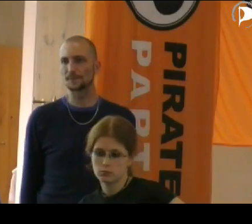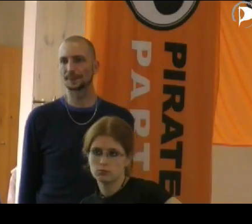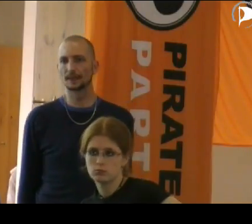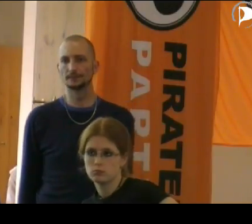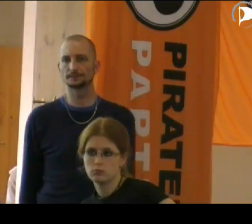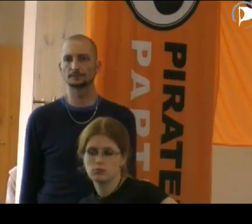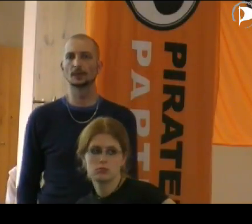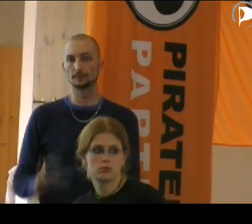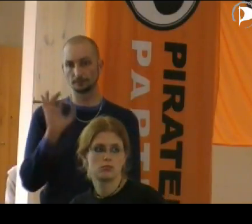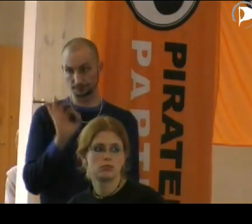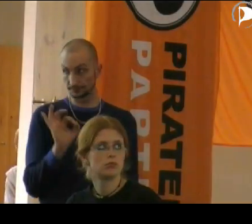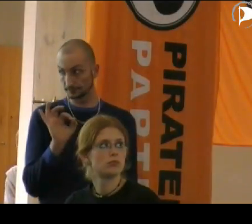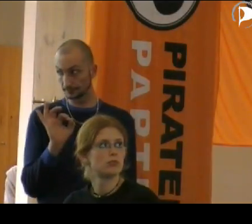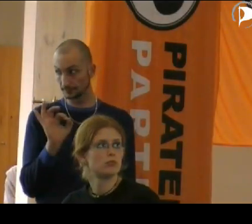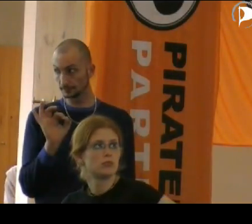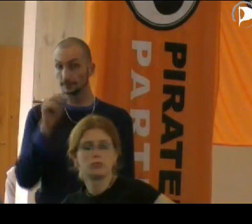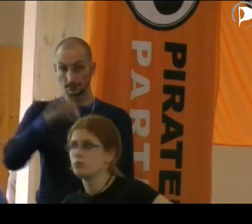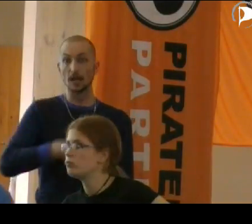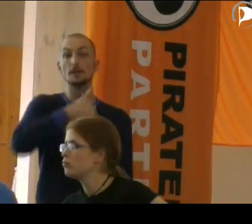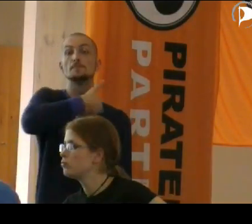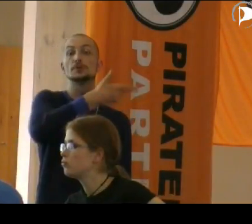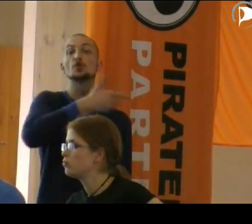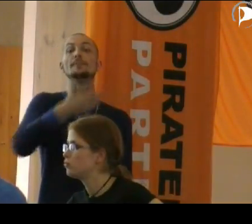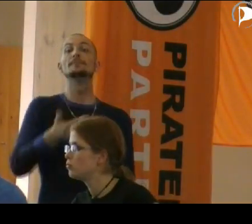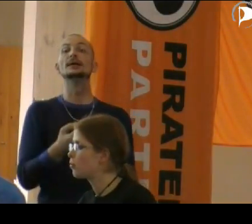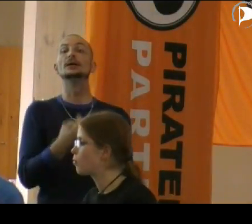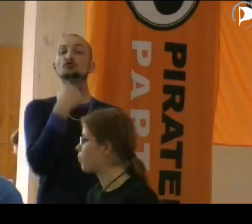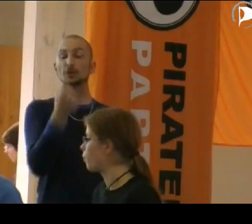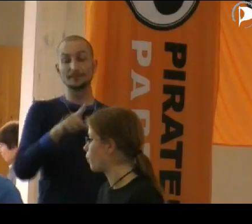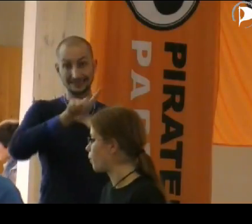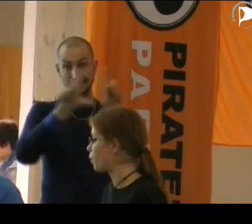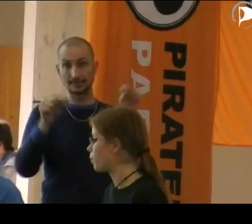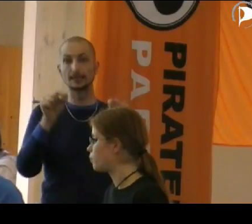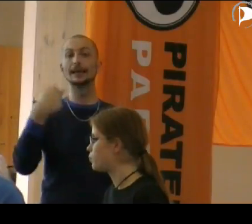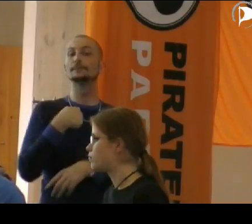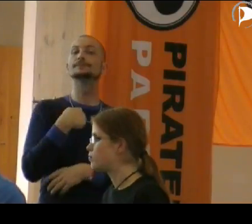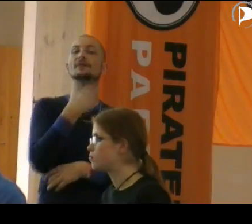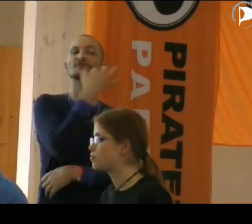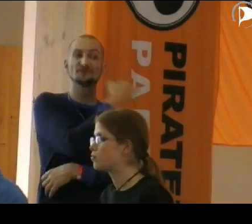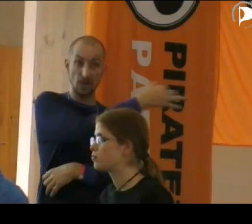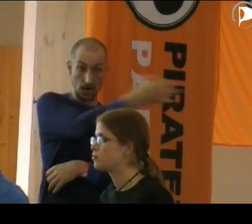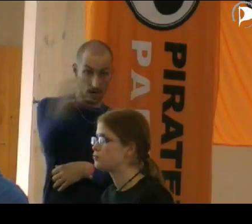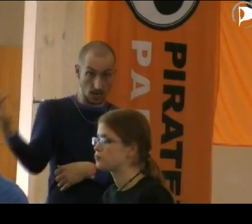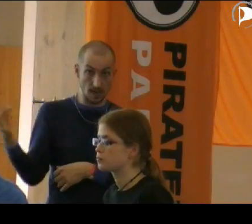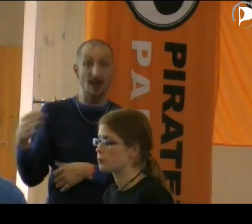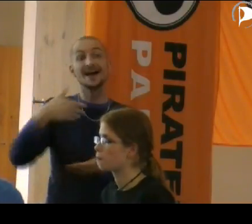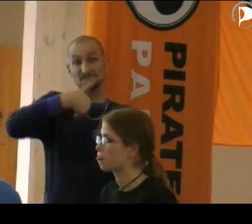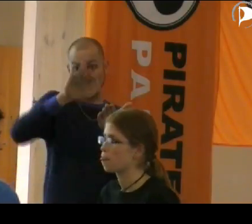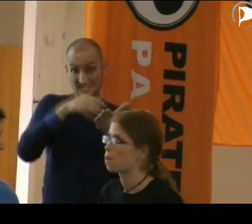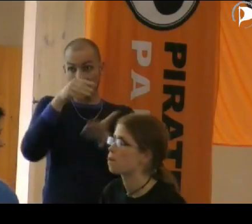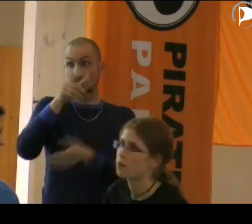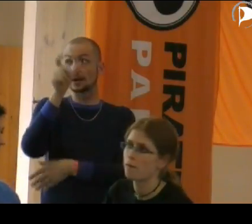so erhaltet jetzt bestimmt ich stelle die frage gibt es weitere